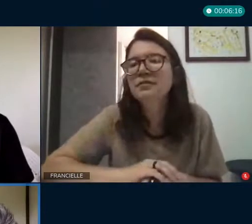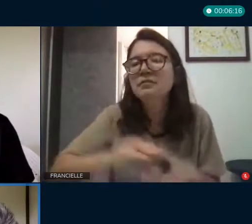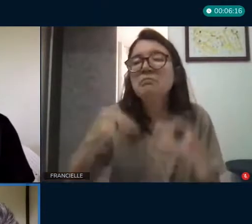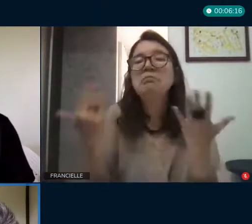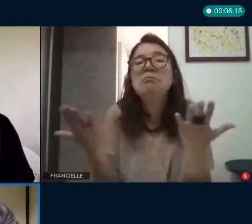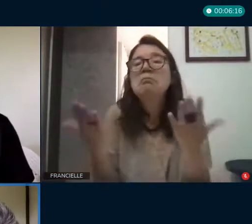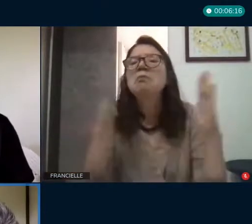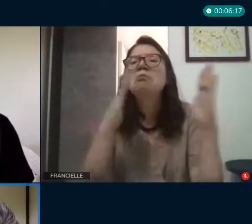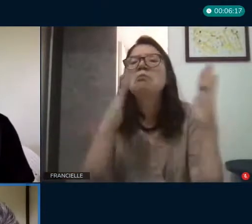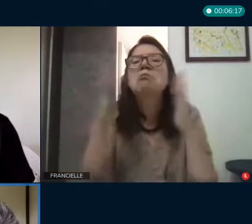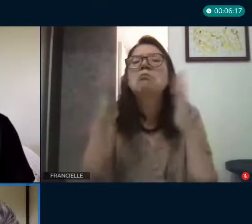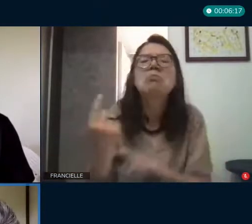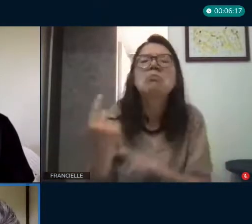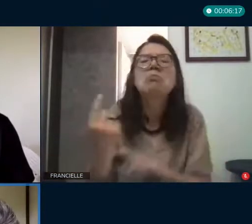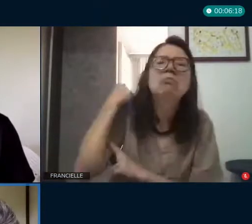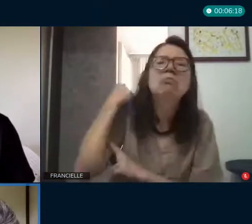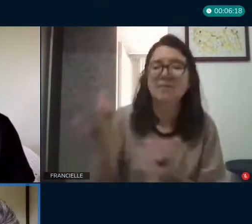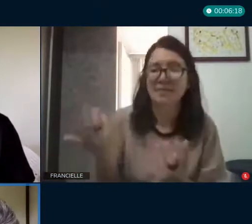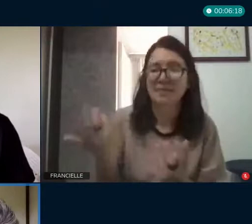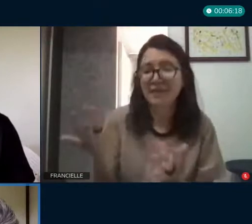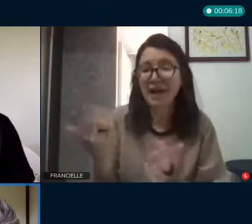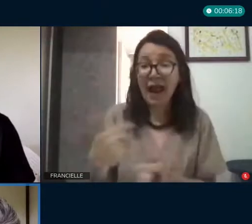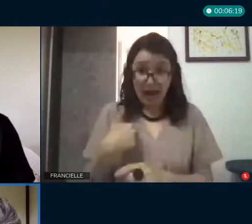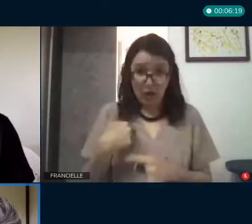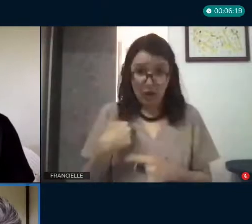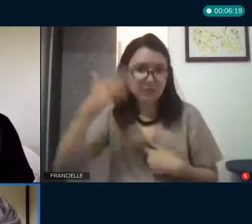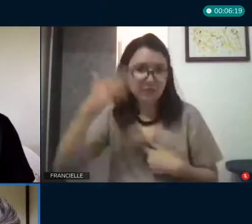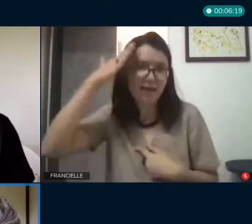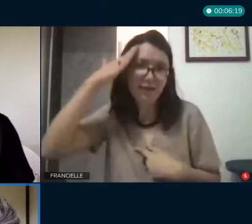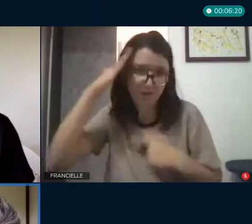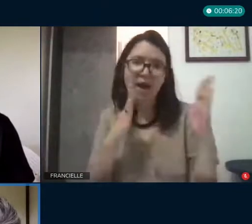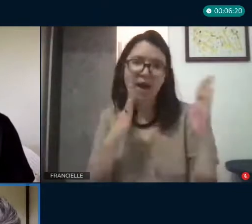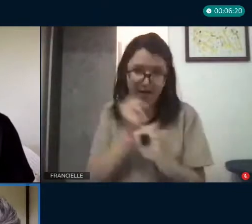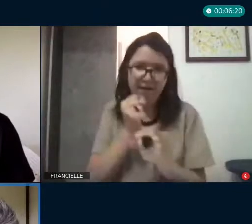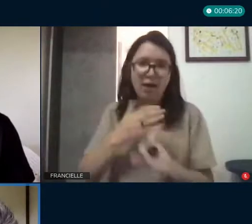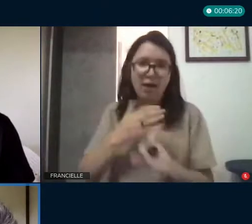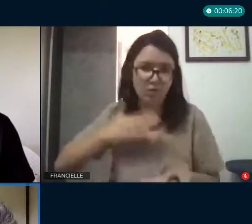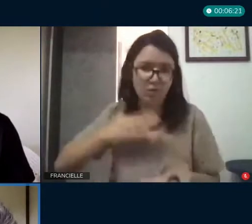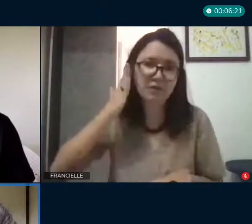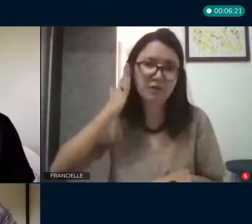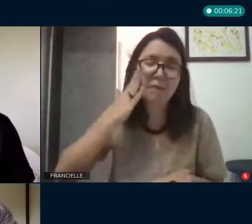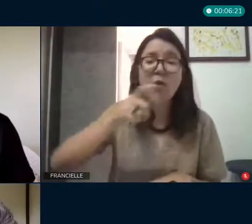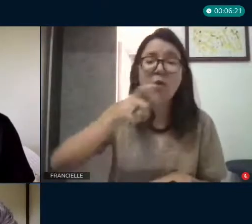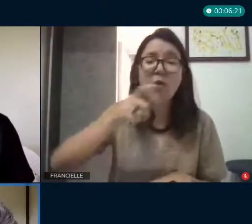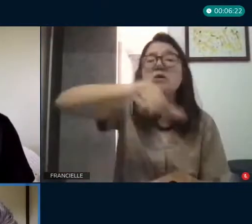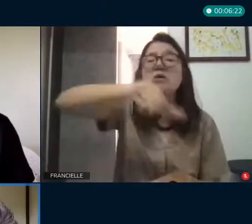coisas sobre a questão do oralismo também, de como isso aconteceu nesse período.